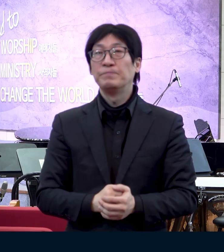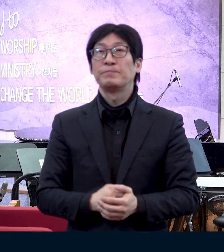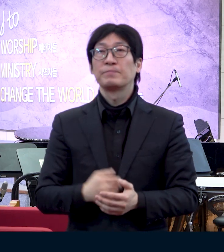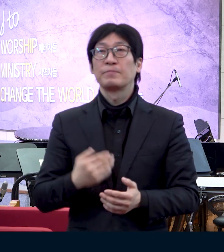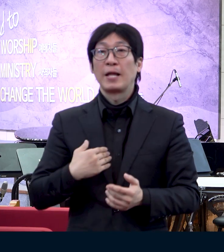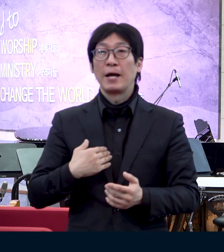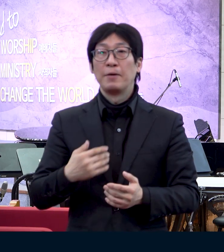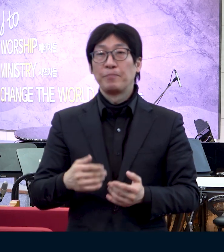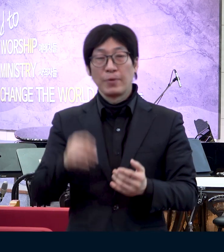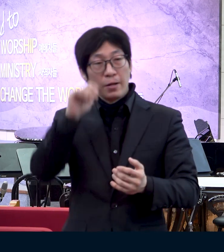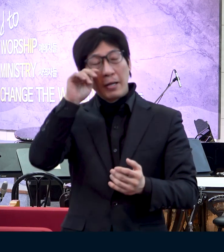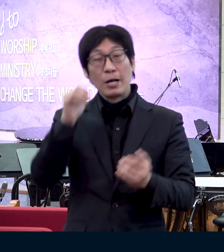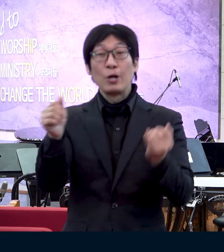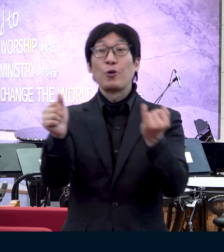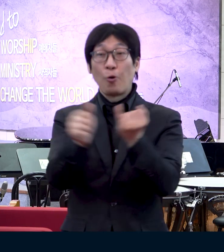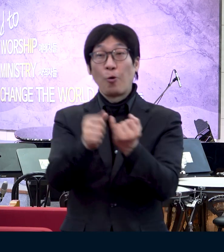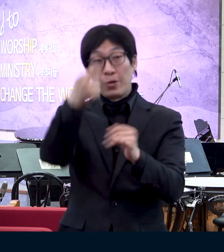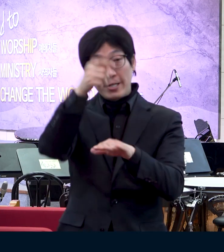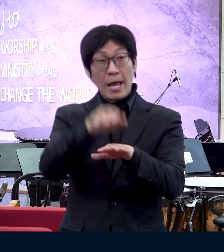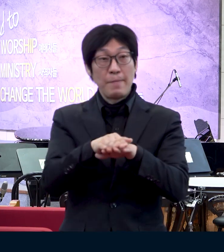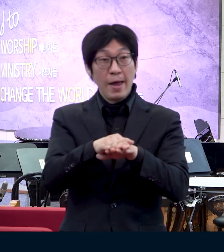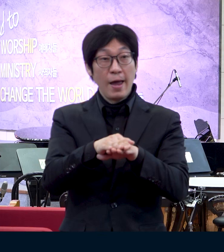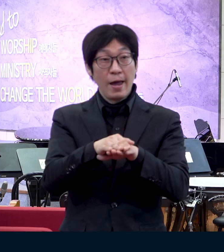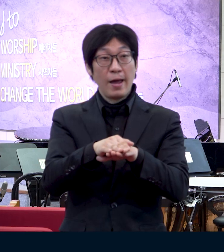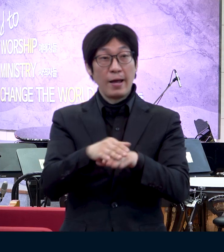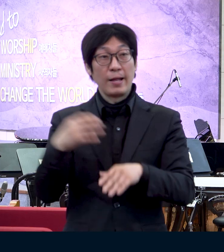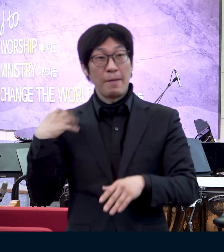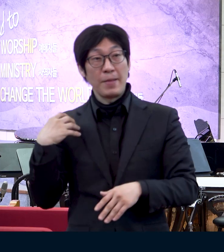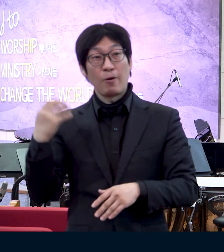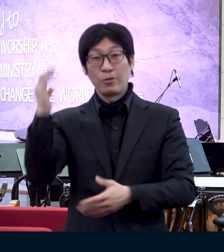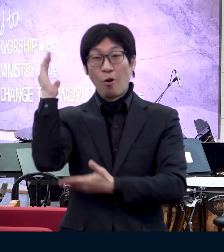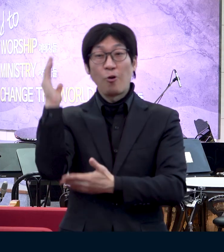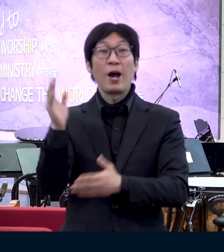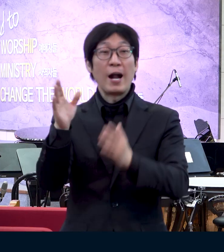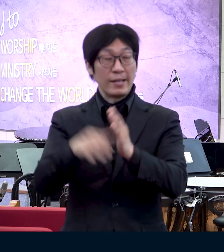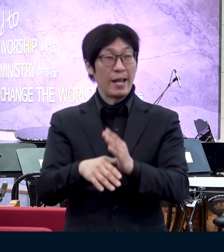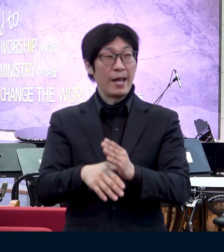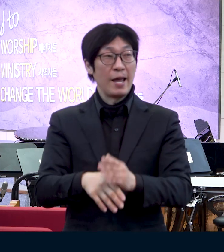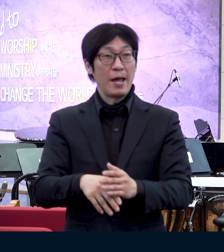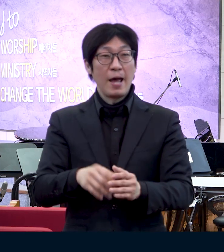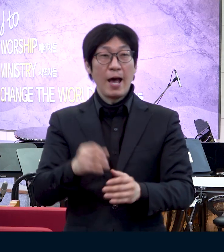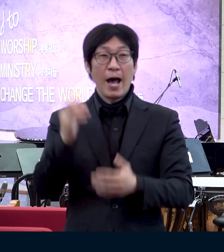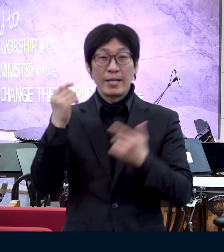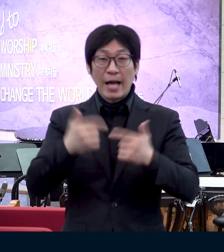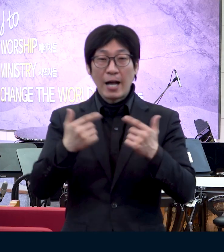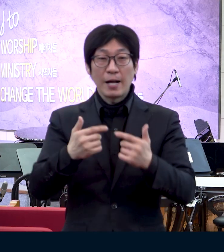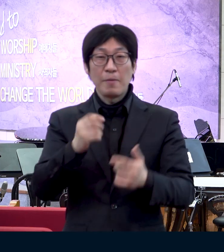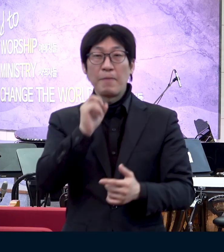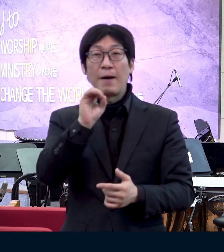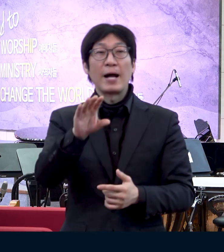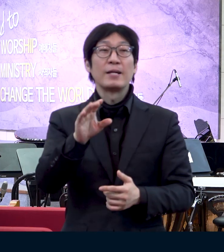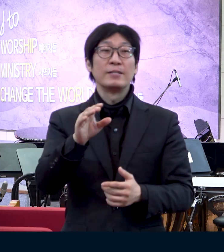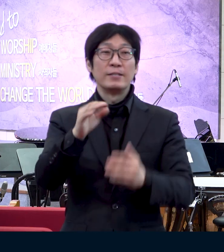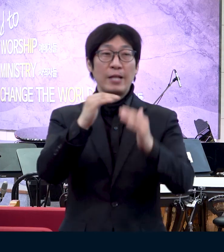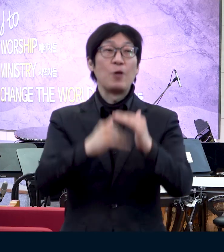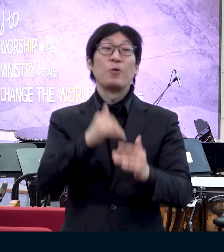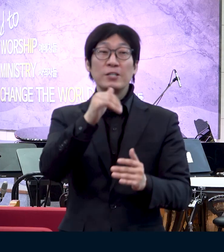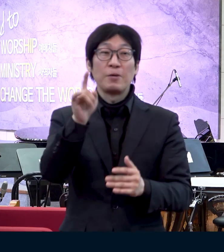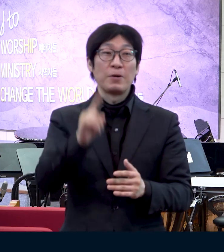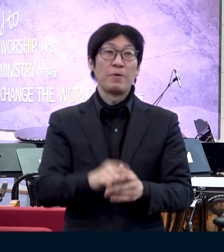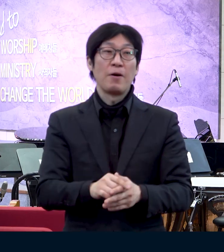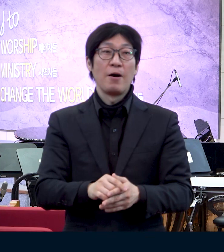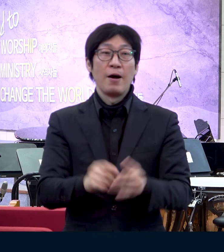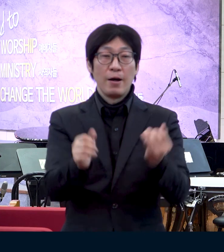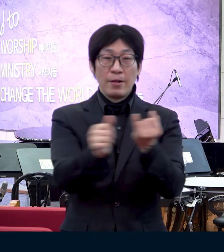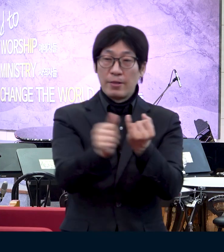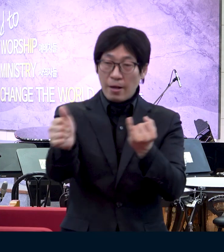제가 결혼 예배 설교를 하면서 많이 얘기하는 것 중에 하나가 3대 불가입니다. 3대 불가.